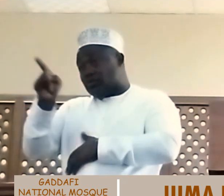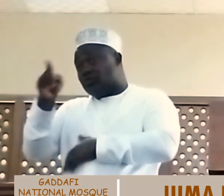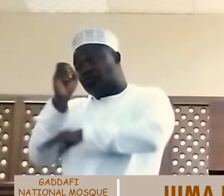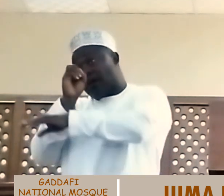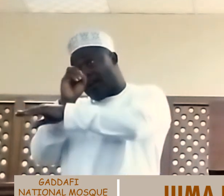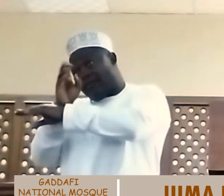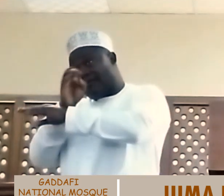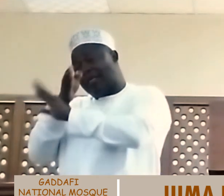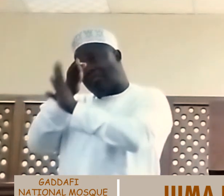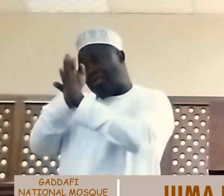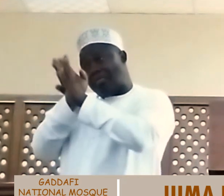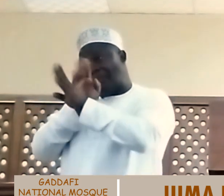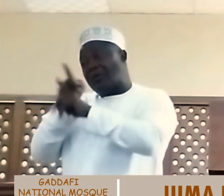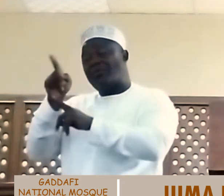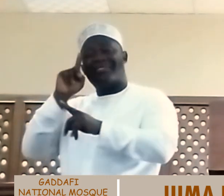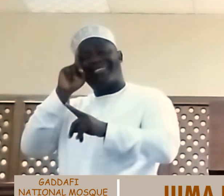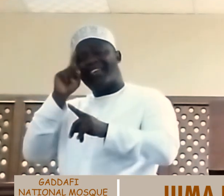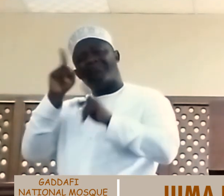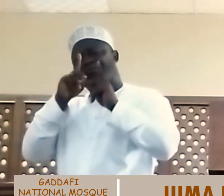okuwabulako abantu bali ku misinga